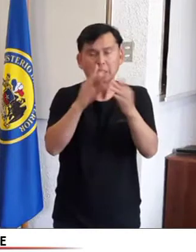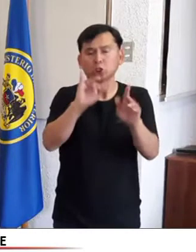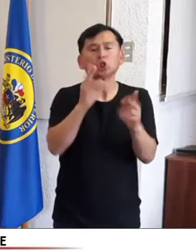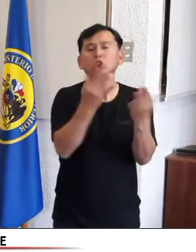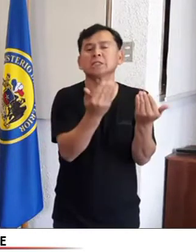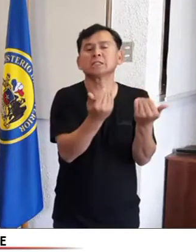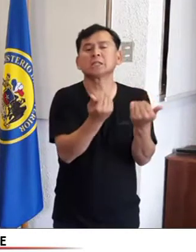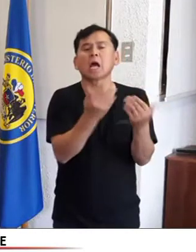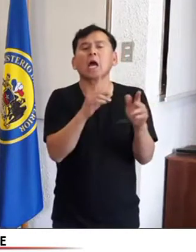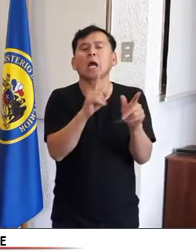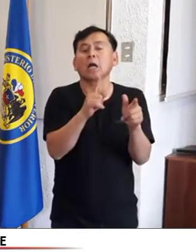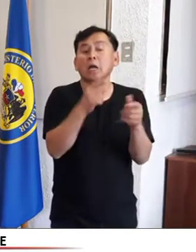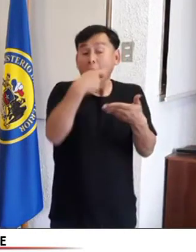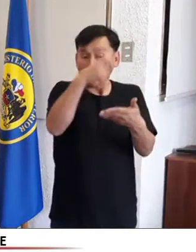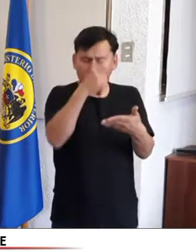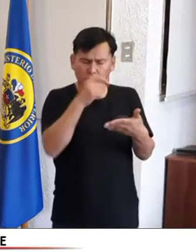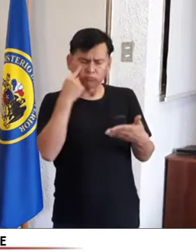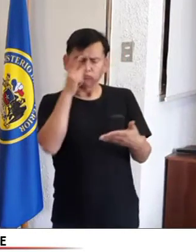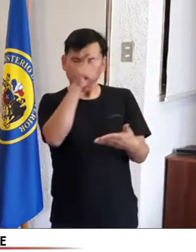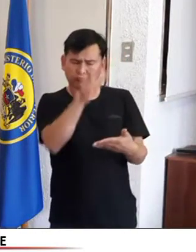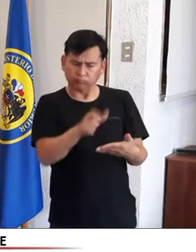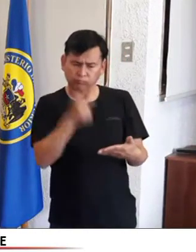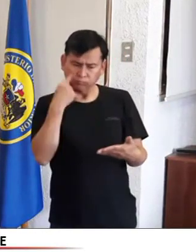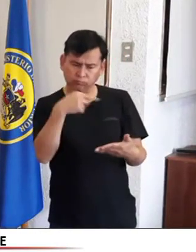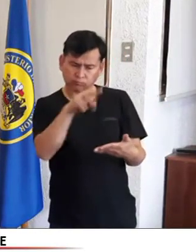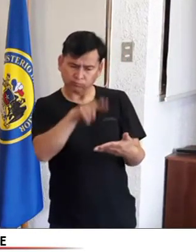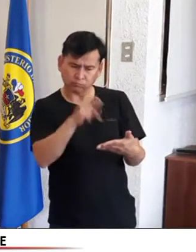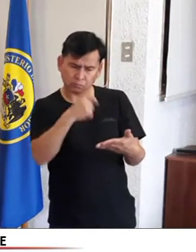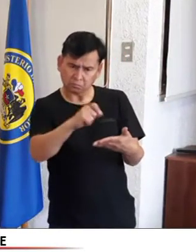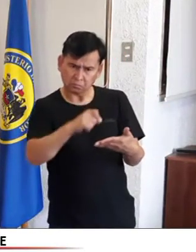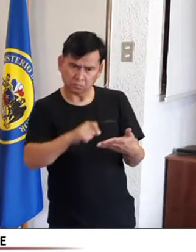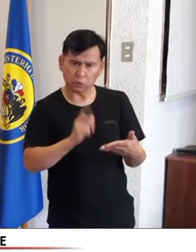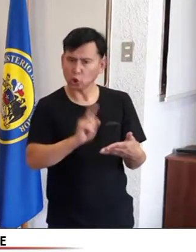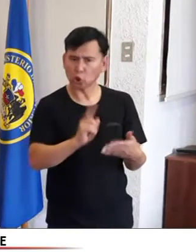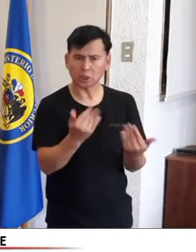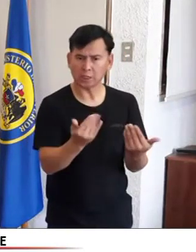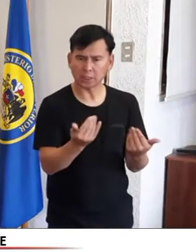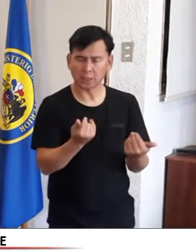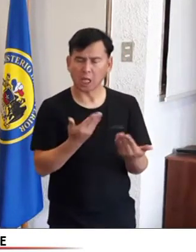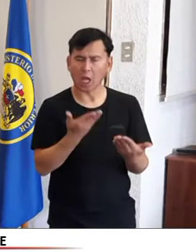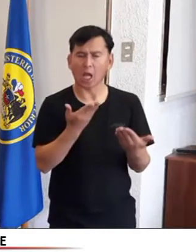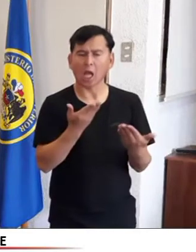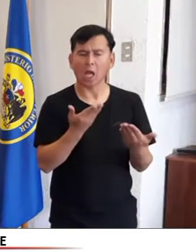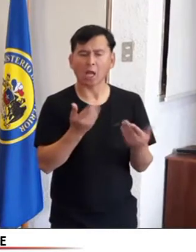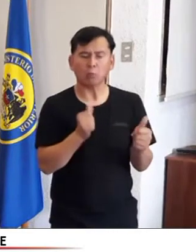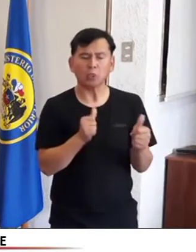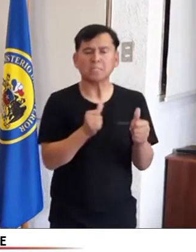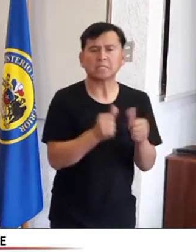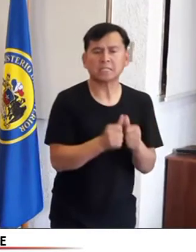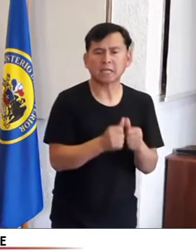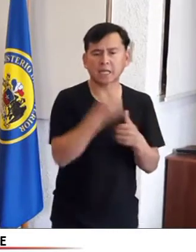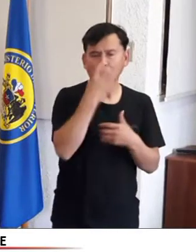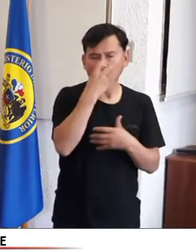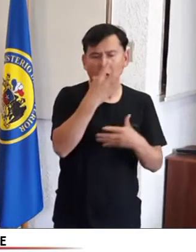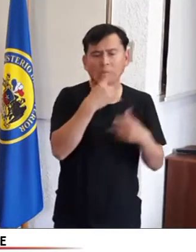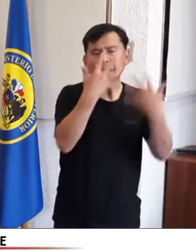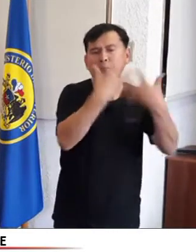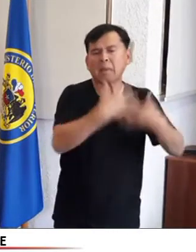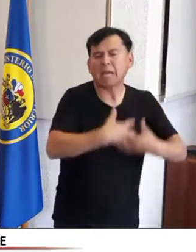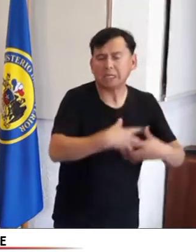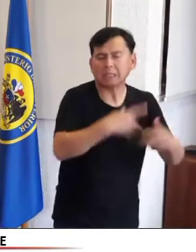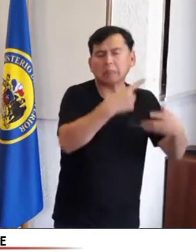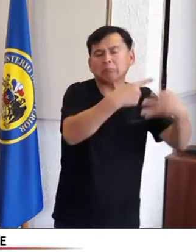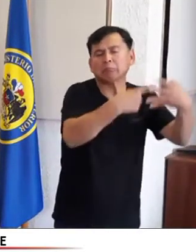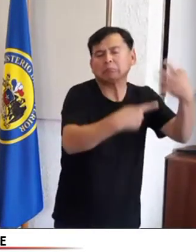no requieren, de acuerdo a la evaluación clínica del médico tratante, estar muy cerca de equipamiento